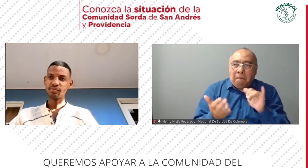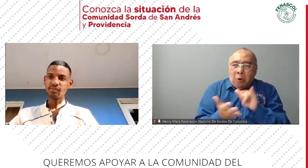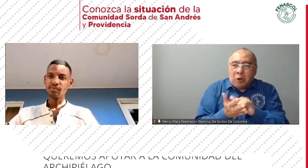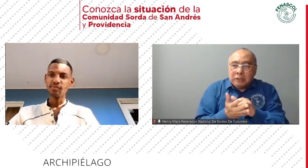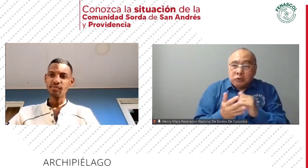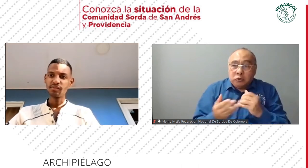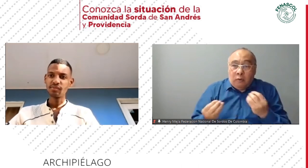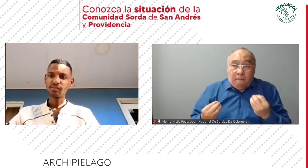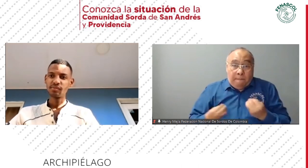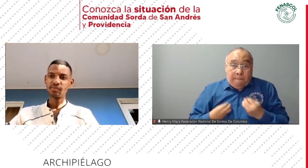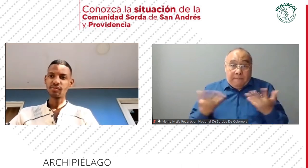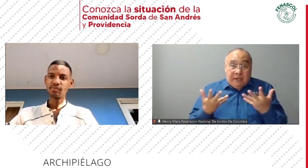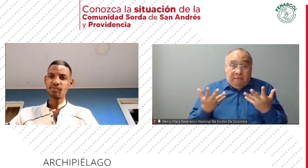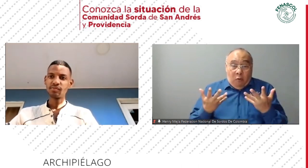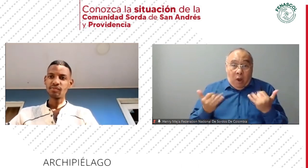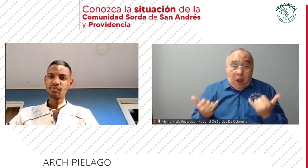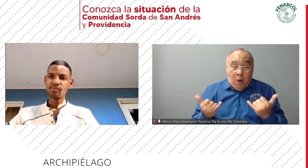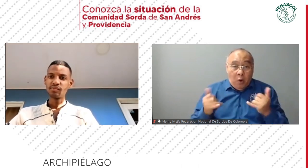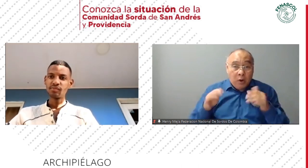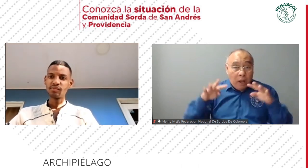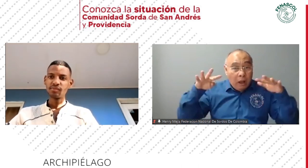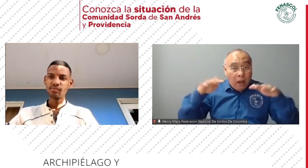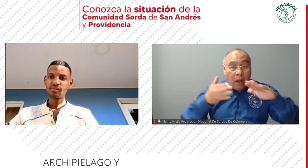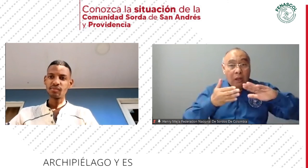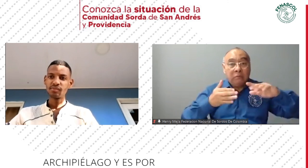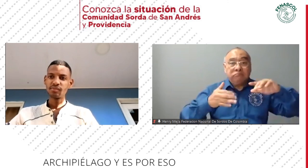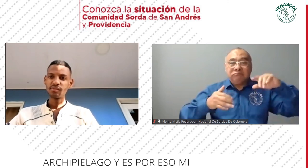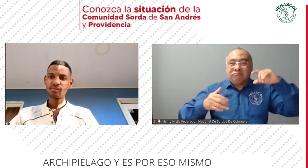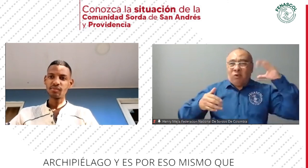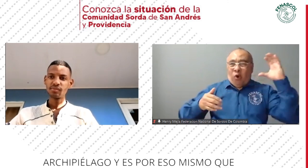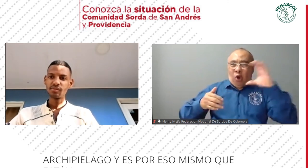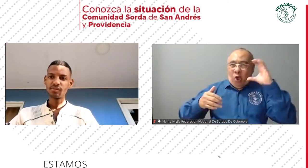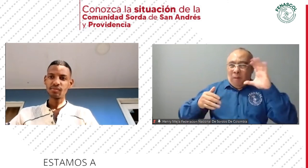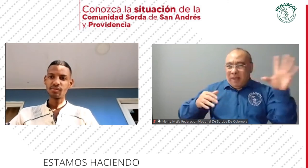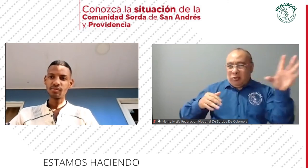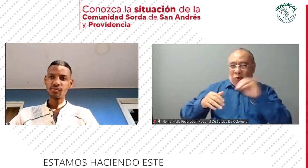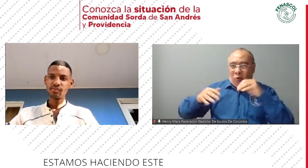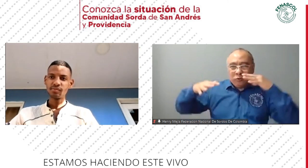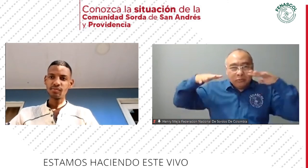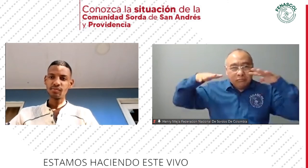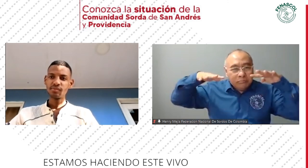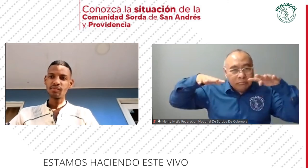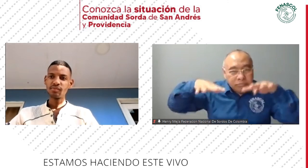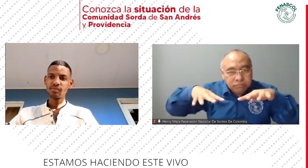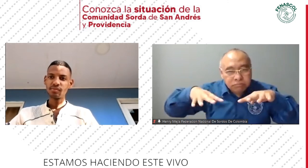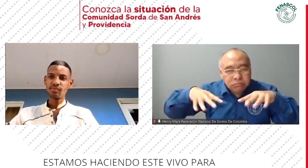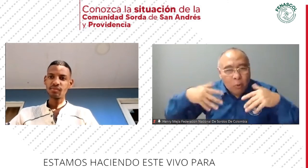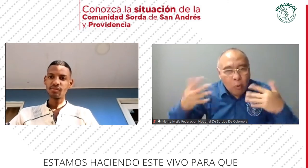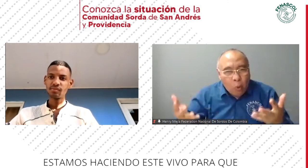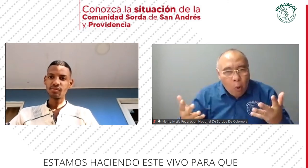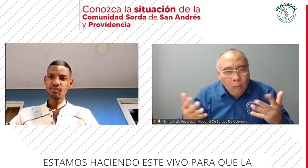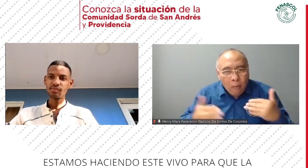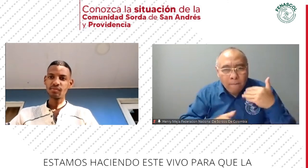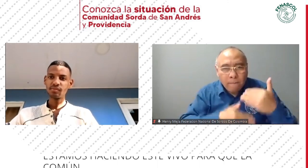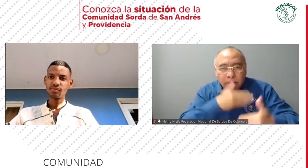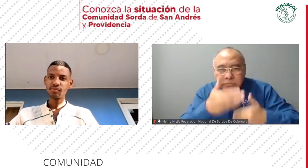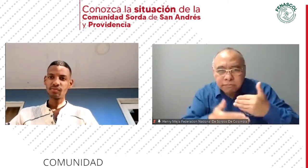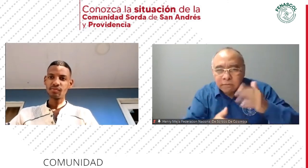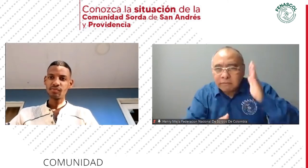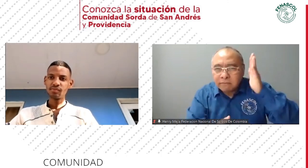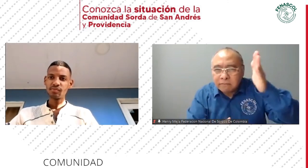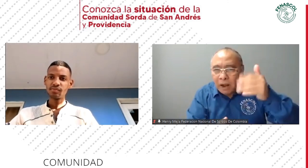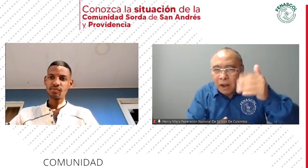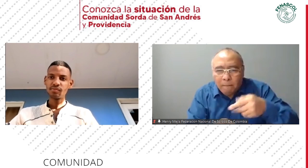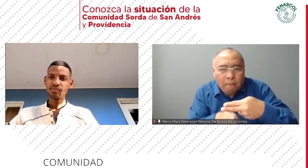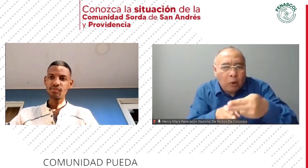archipiélago y es por eso mismo que estamos haciendo este vivo para que la comunidad